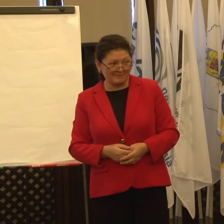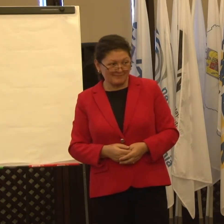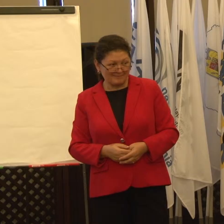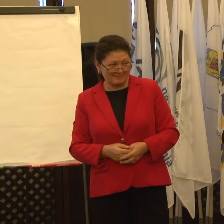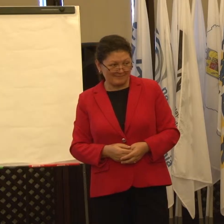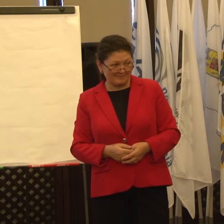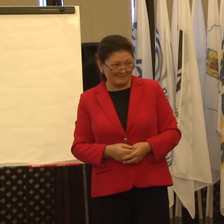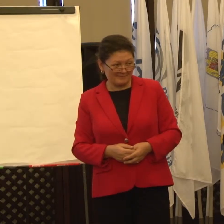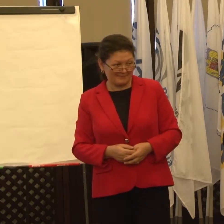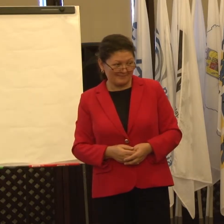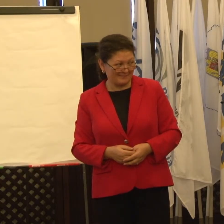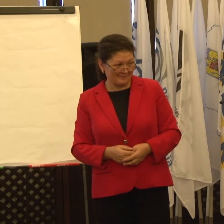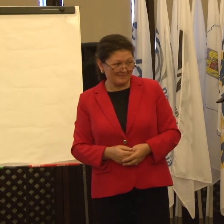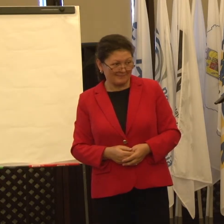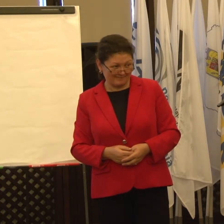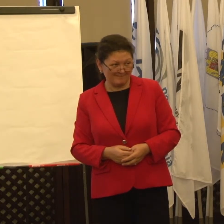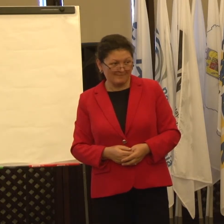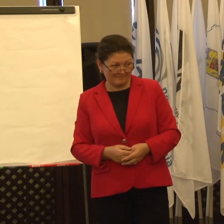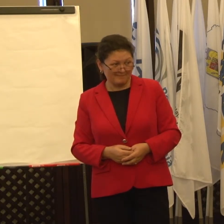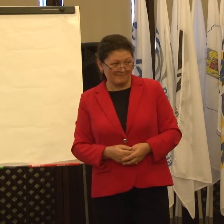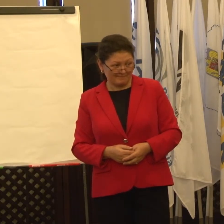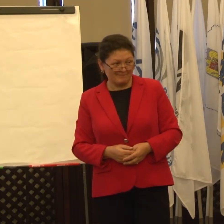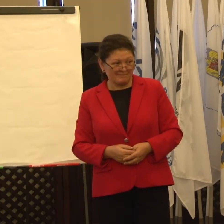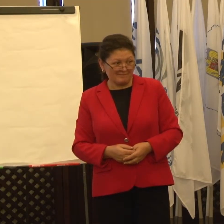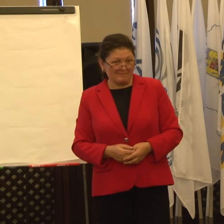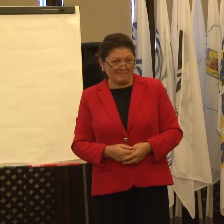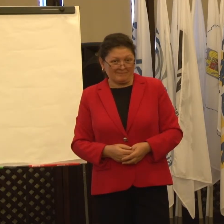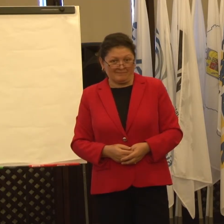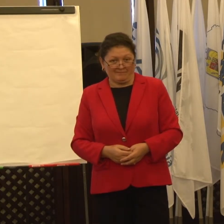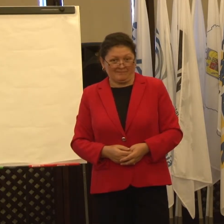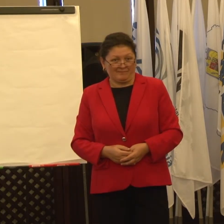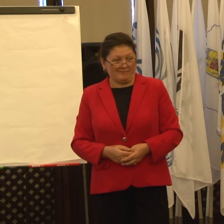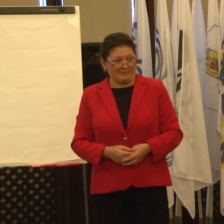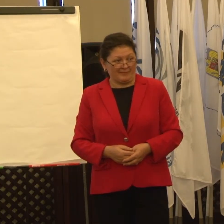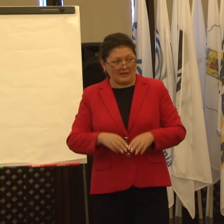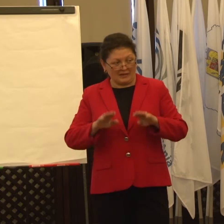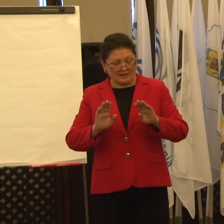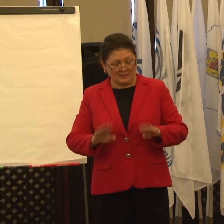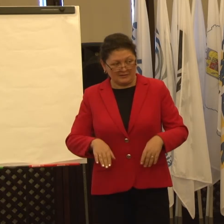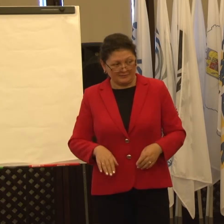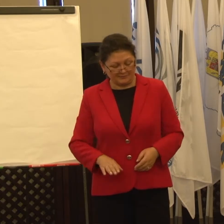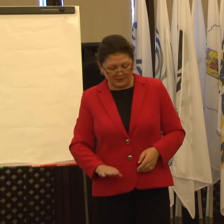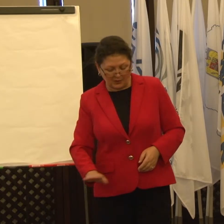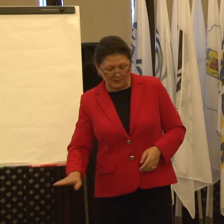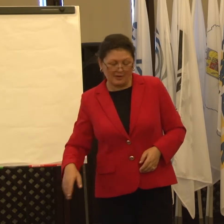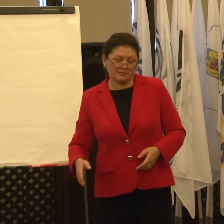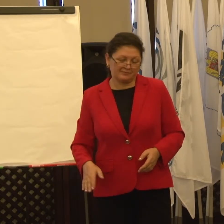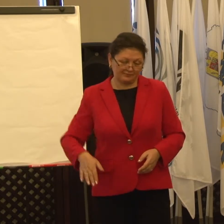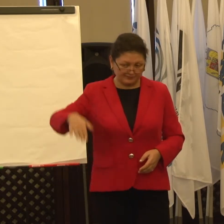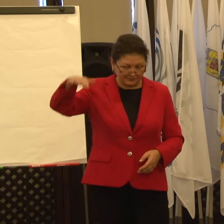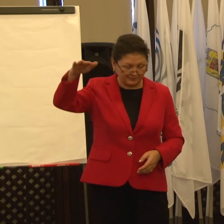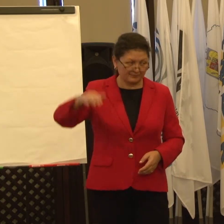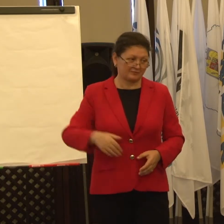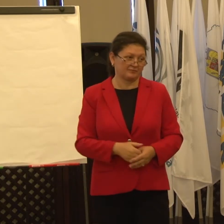stau lucrurile. Ei, și o să lăsăm categoria copiilor, nu? Pe care nu avem unde să integrăm